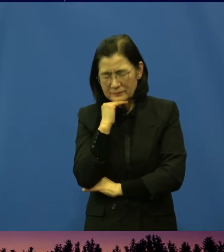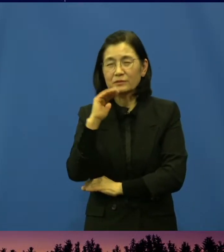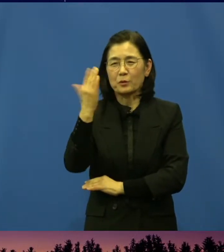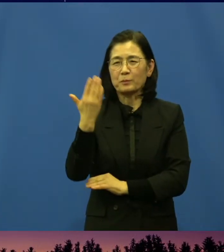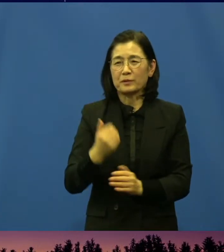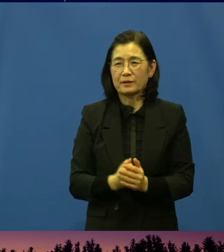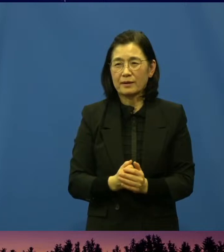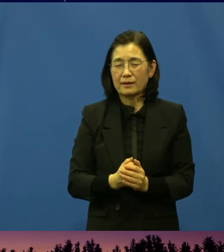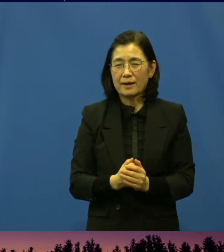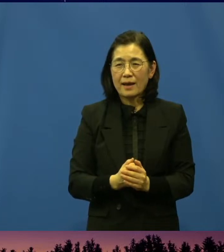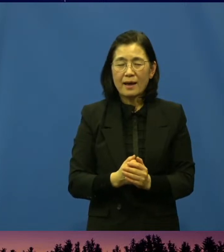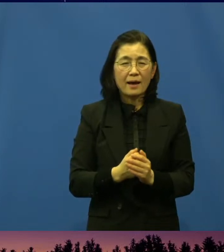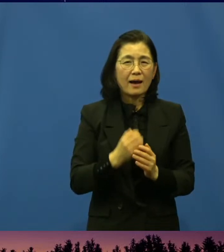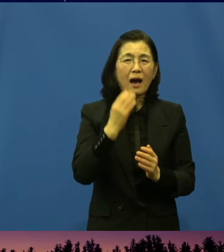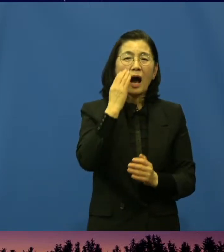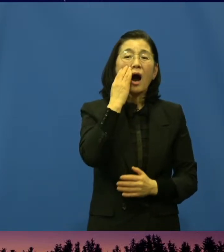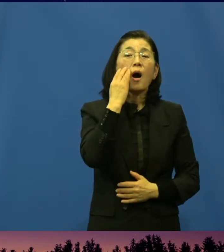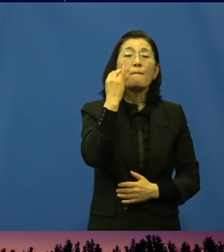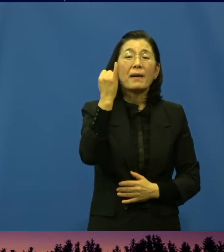오잖아요.